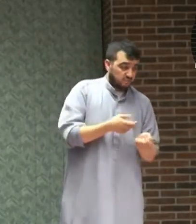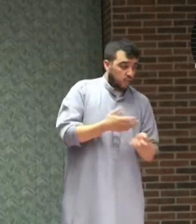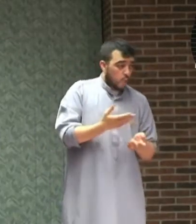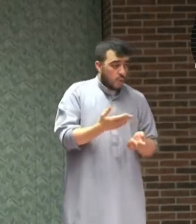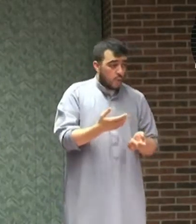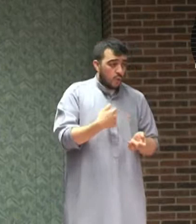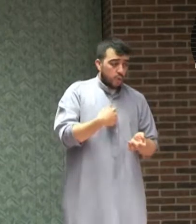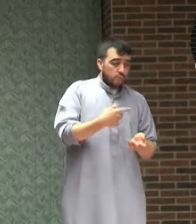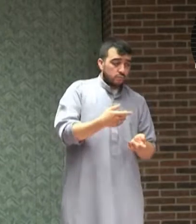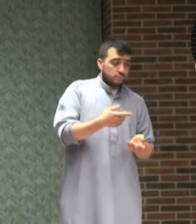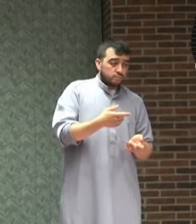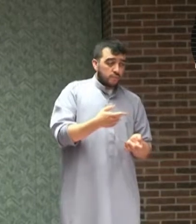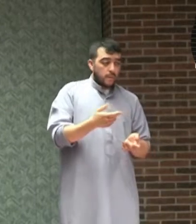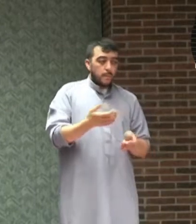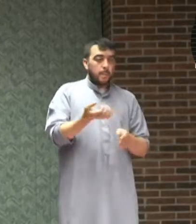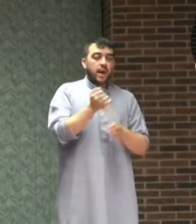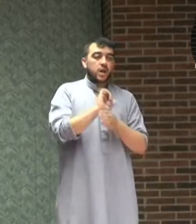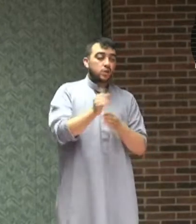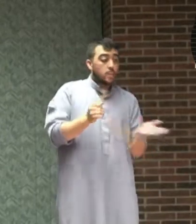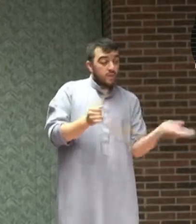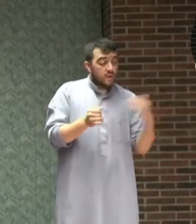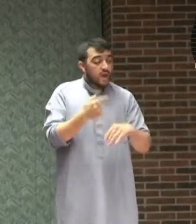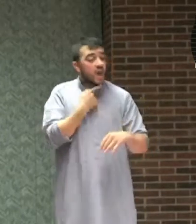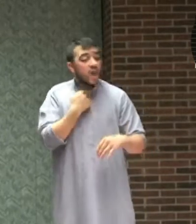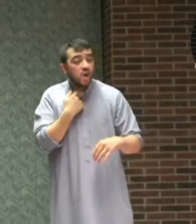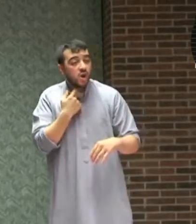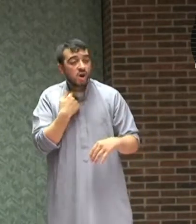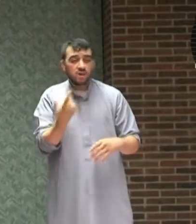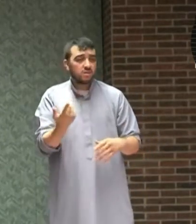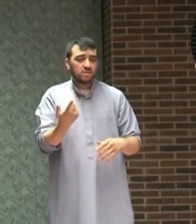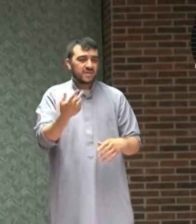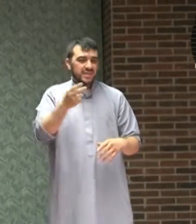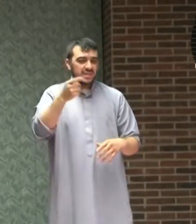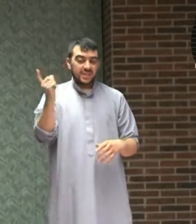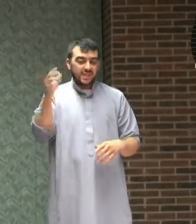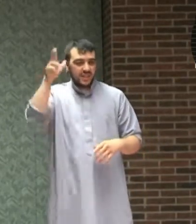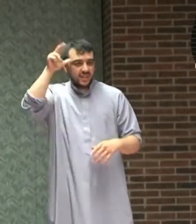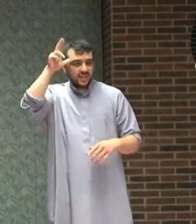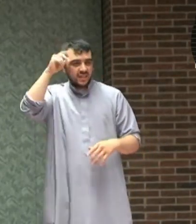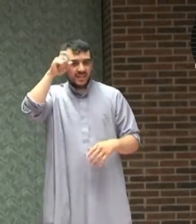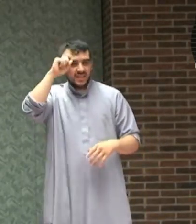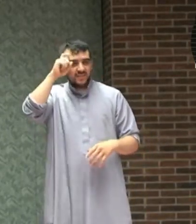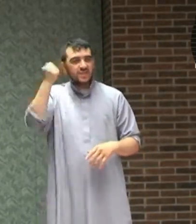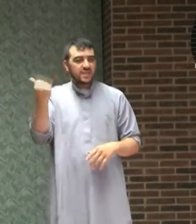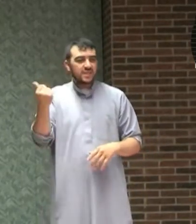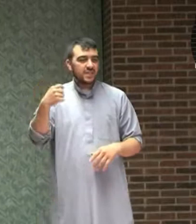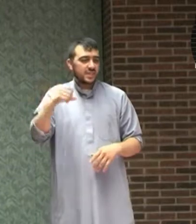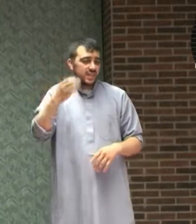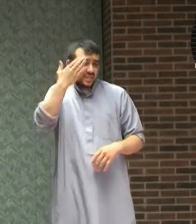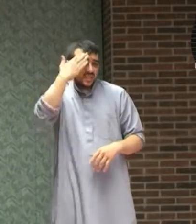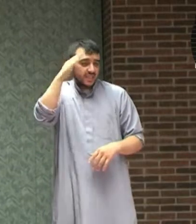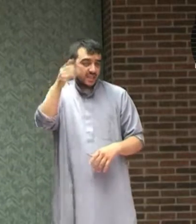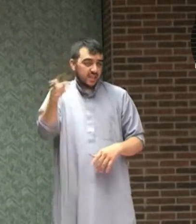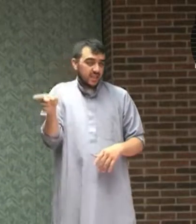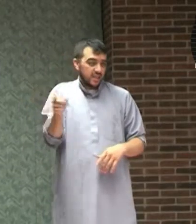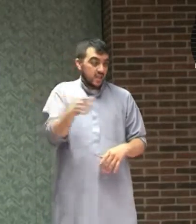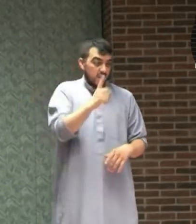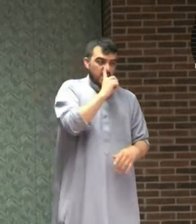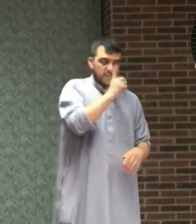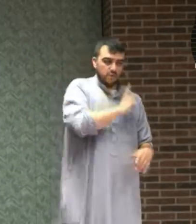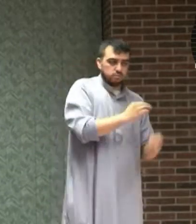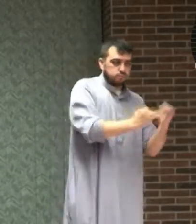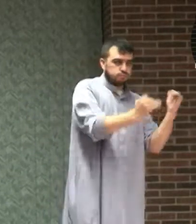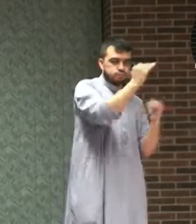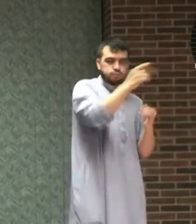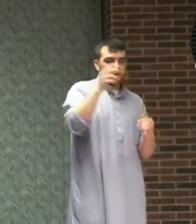des tentations futiles telles que de les prendre par exemple dans une discothèque ou boire de l'alcool, etc. Non, mais en général chez les gens qui essayent de se rapprocher vers Allah